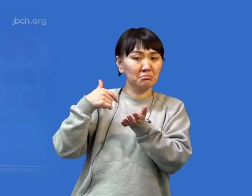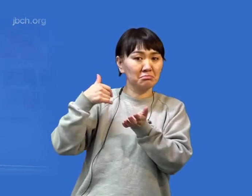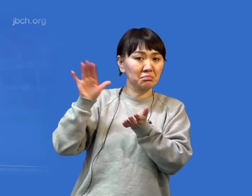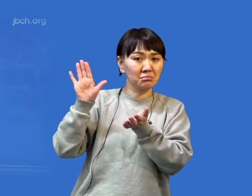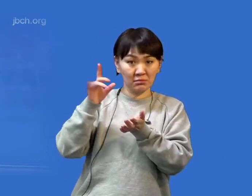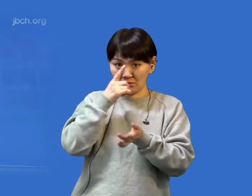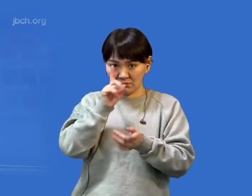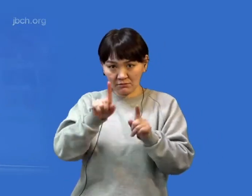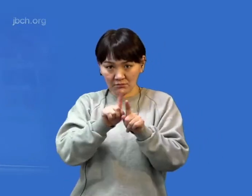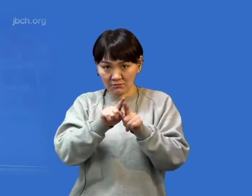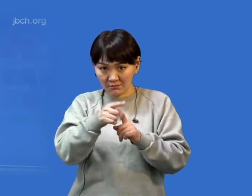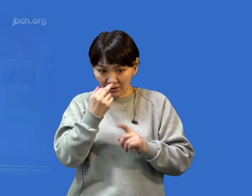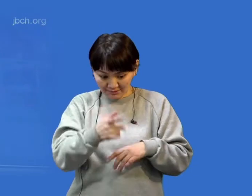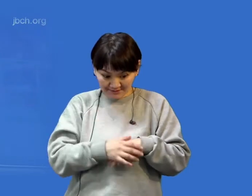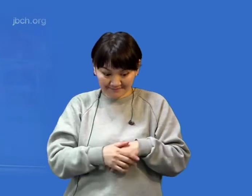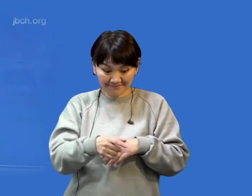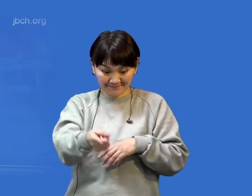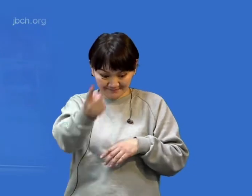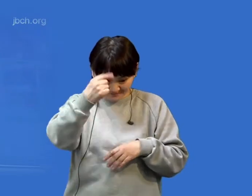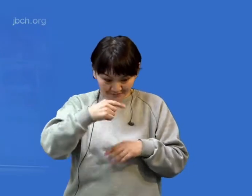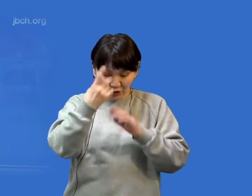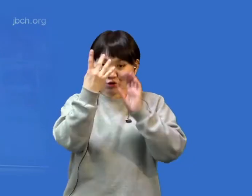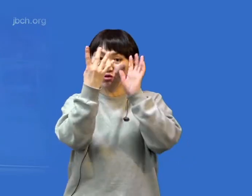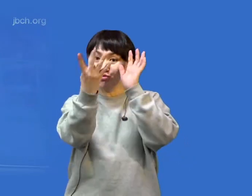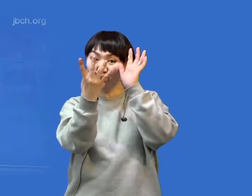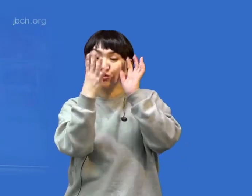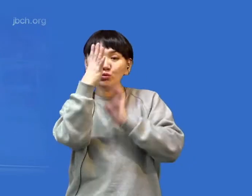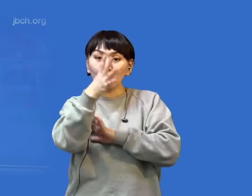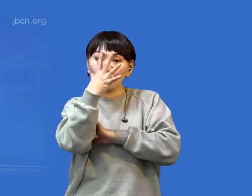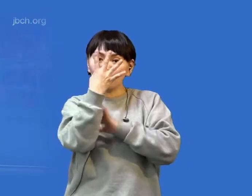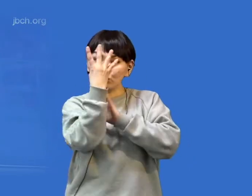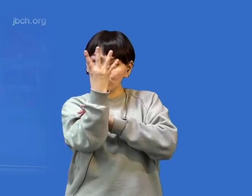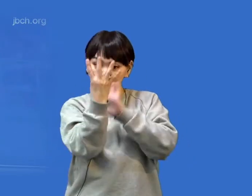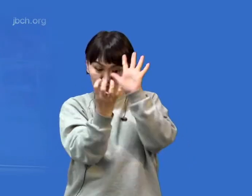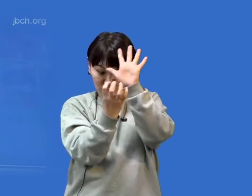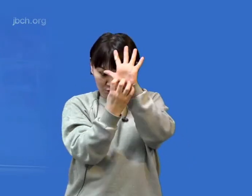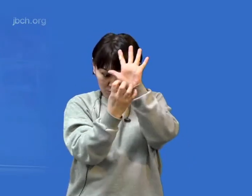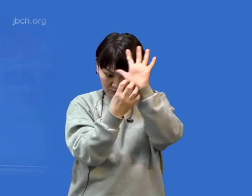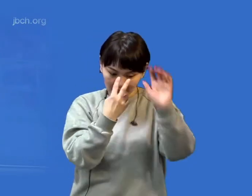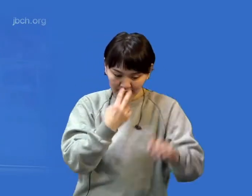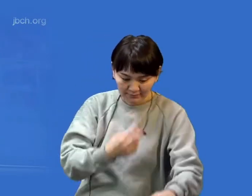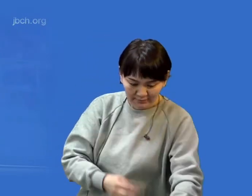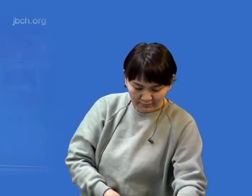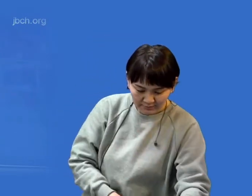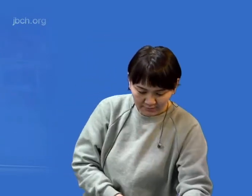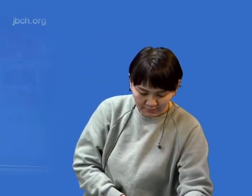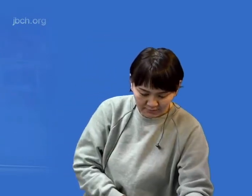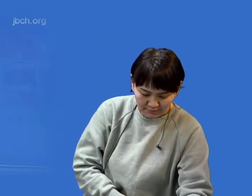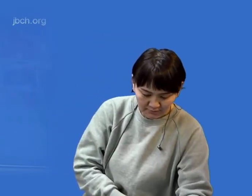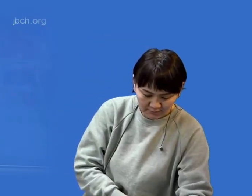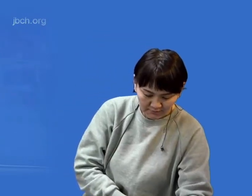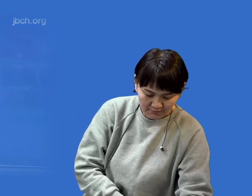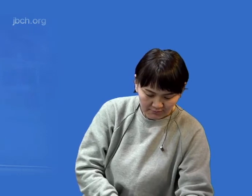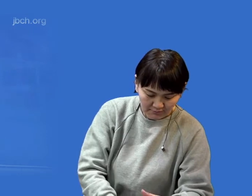Та 49-р бүлгээс ус харъя. Дуулал 49-р бүлэг.